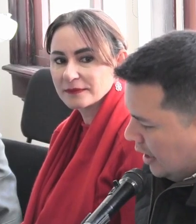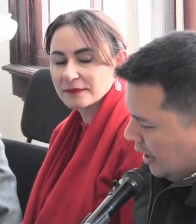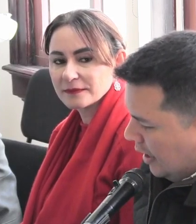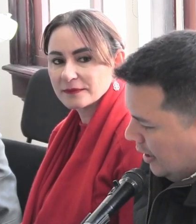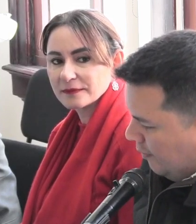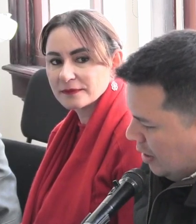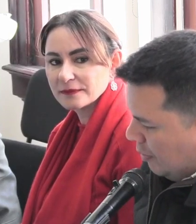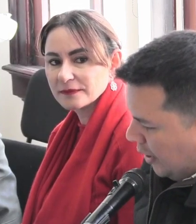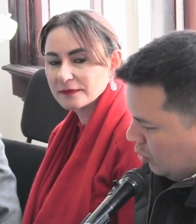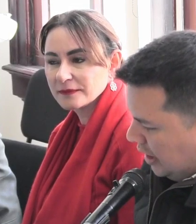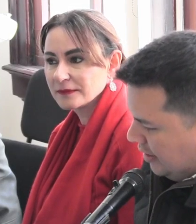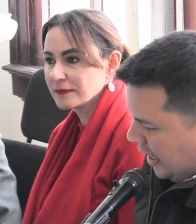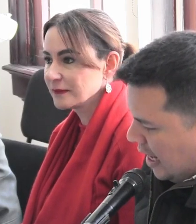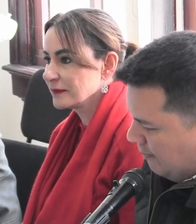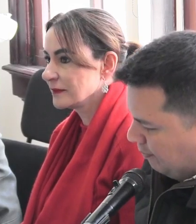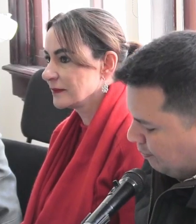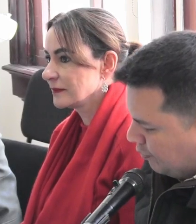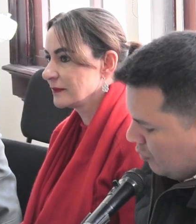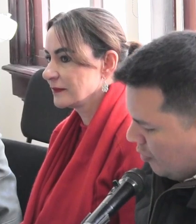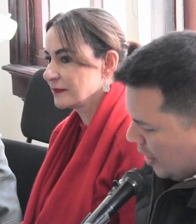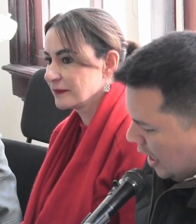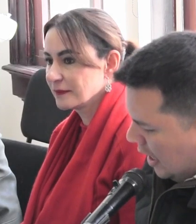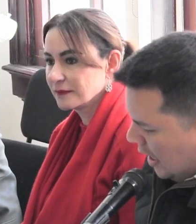personal. Y mi pregunta sería,